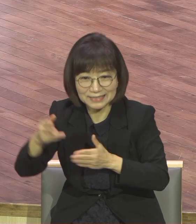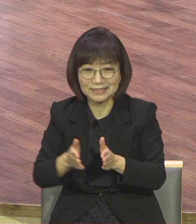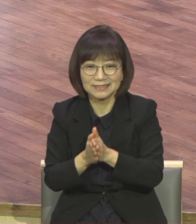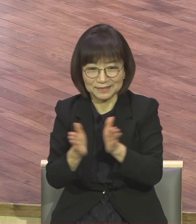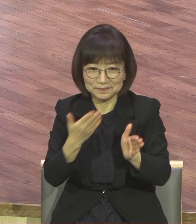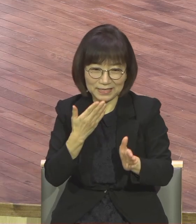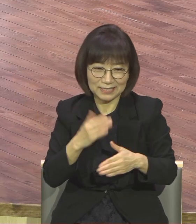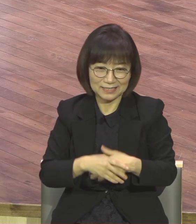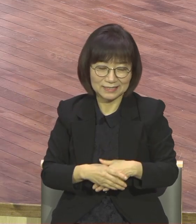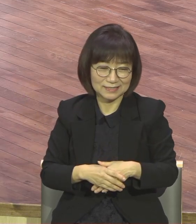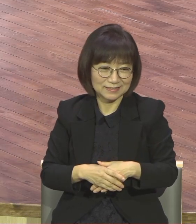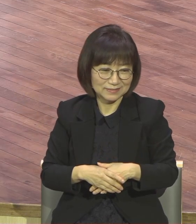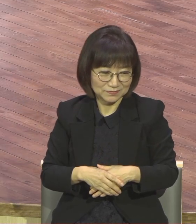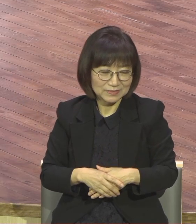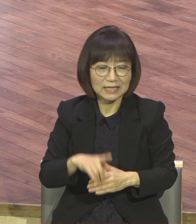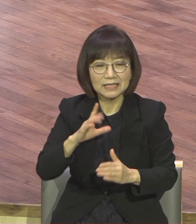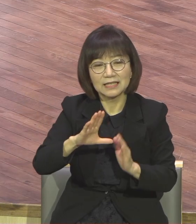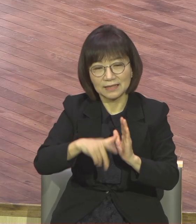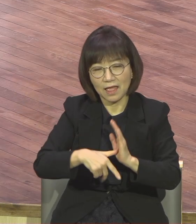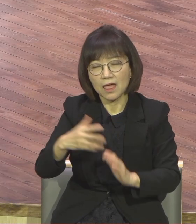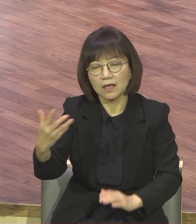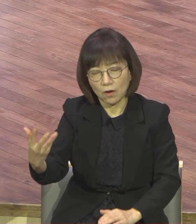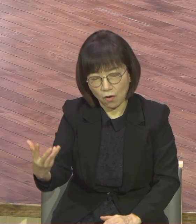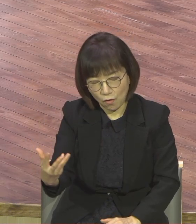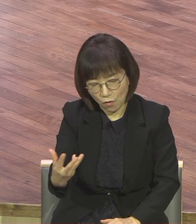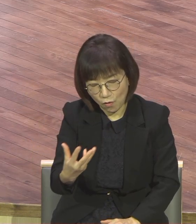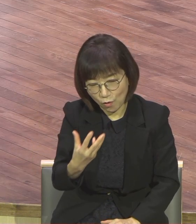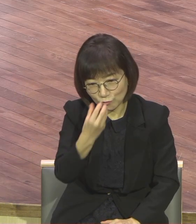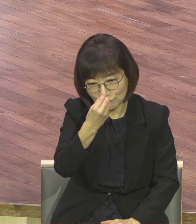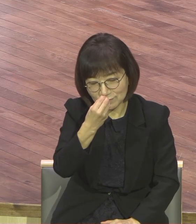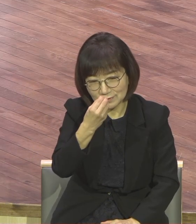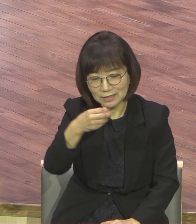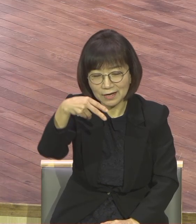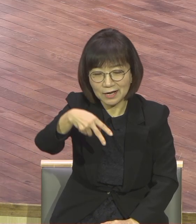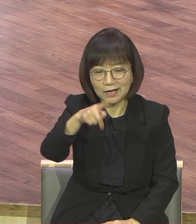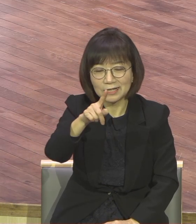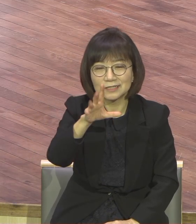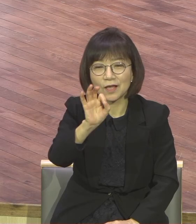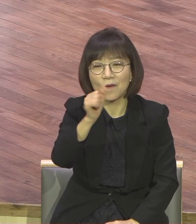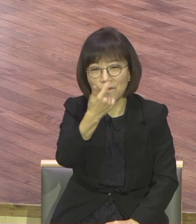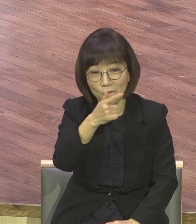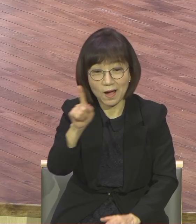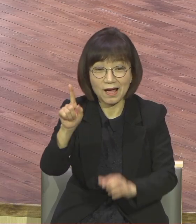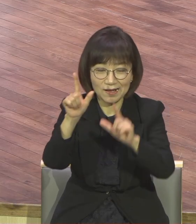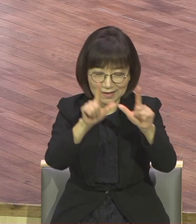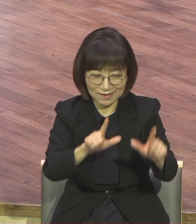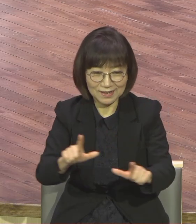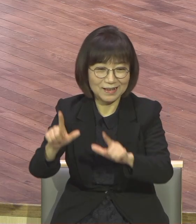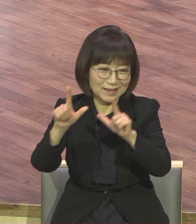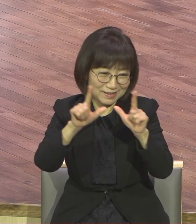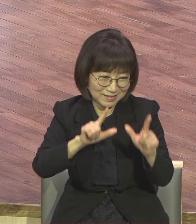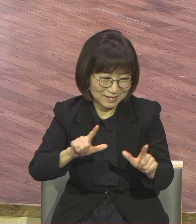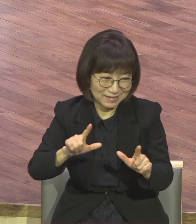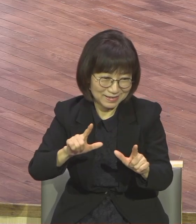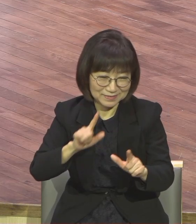이 삶을 거룩한 삶이라, 성화된 그런 삶이다.